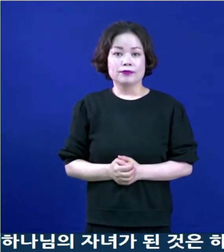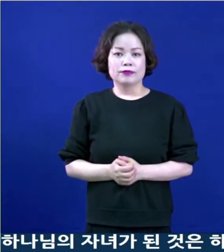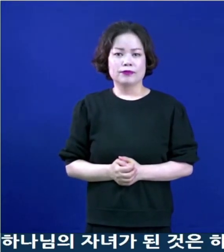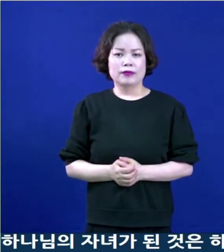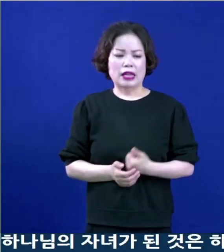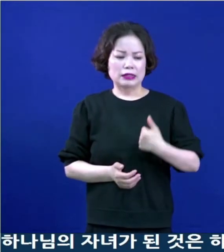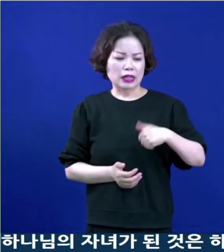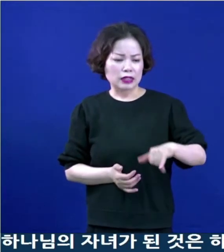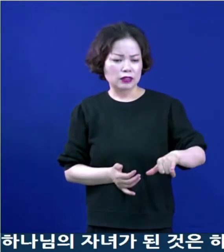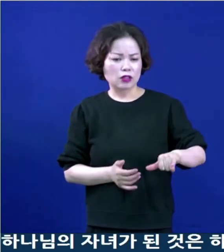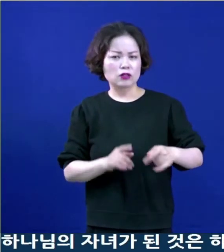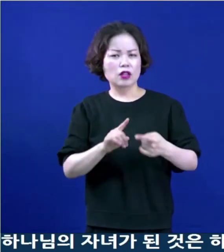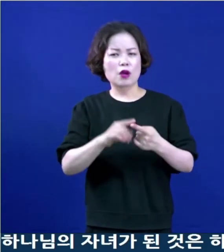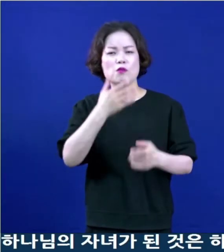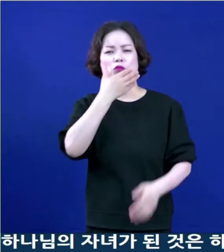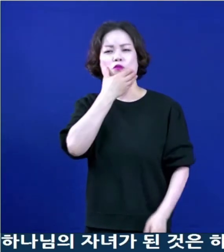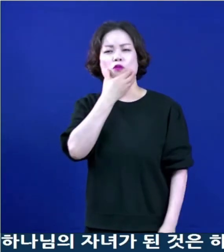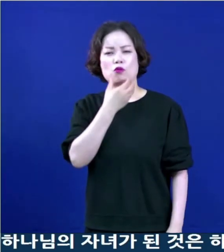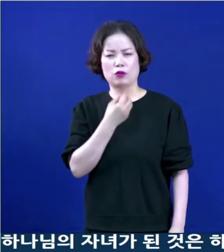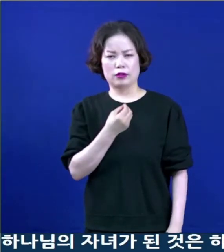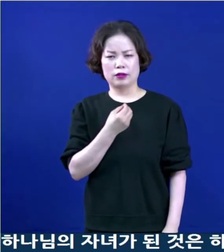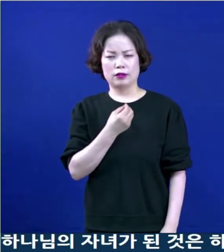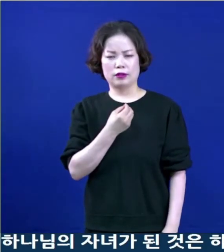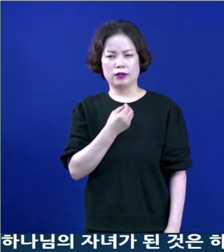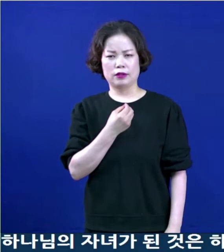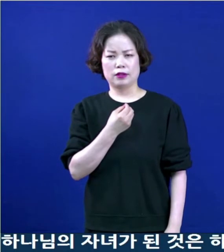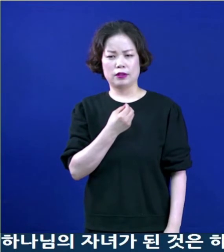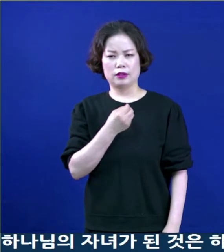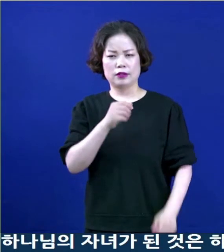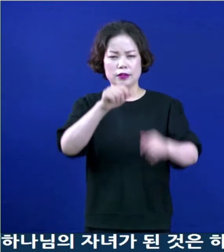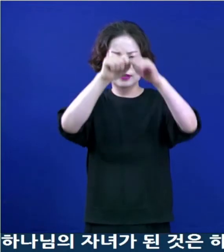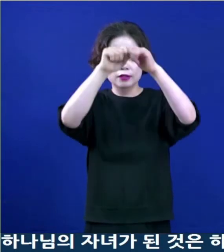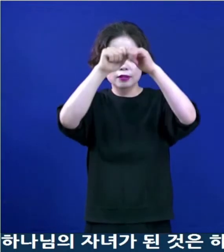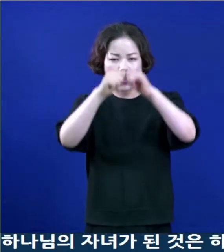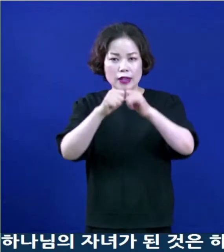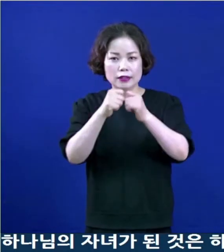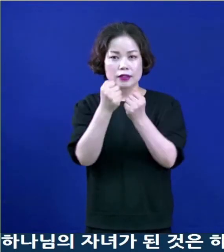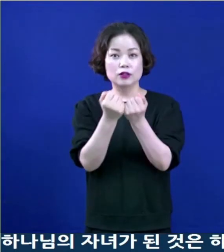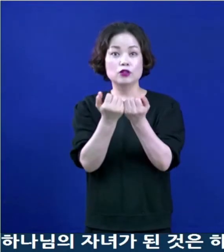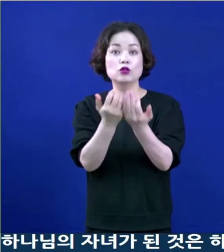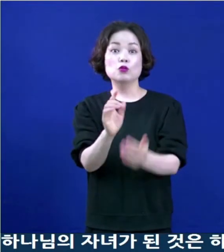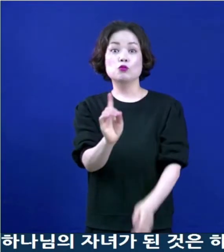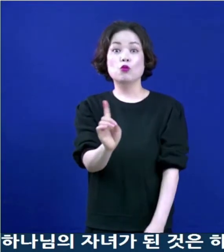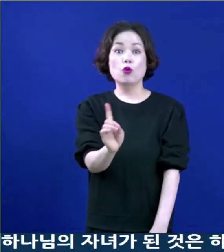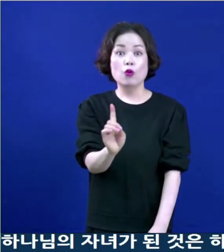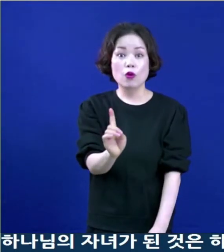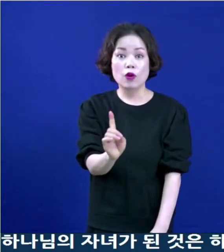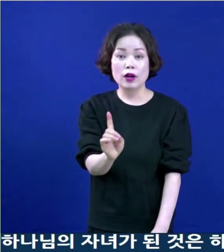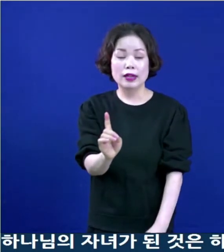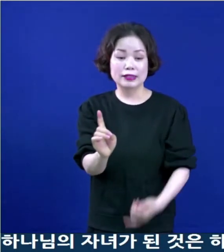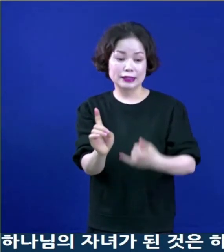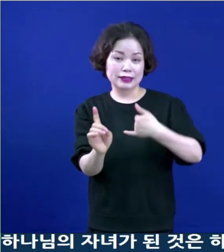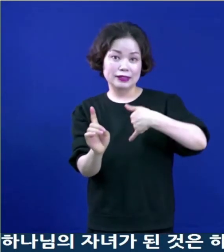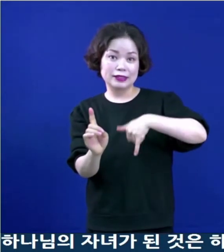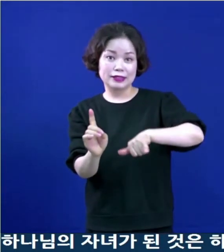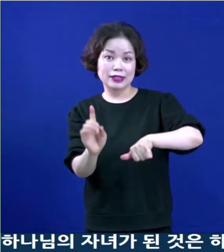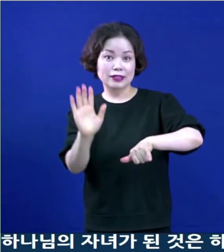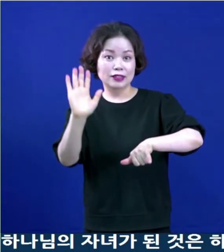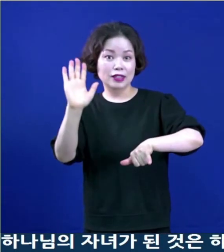자녀됨의 복에 관해서 오늘 본문은 자세히 설명해 주고 있습니다. 무엇이 자녀가